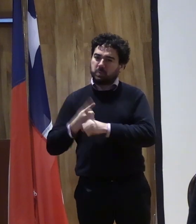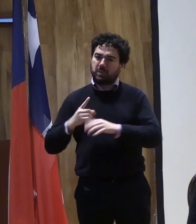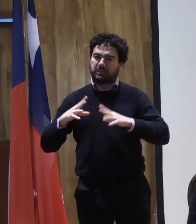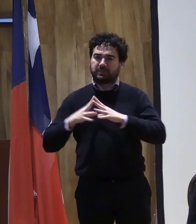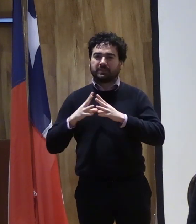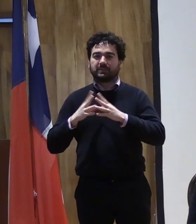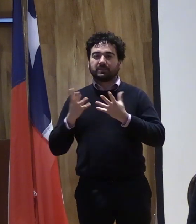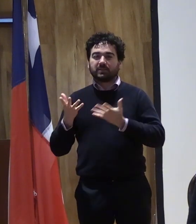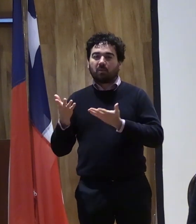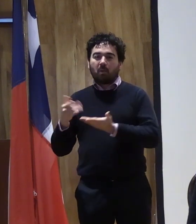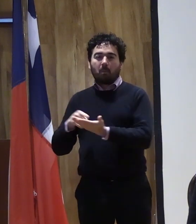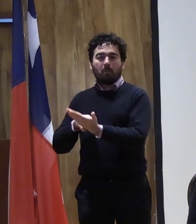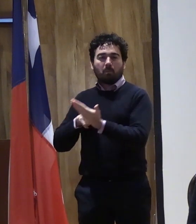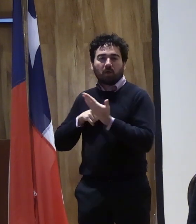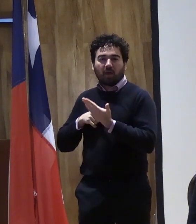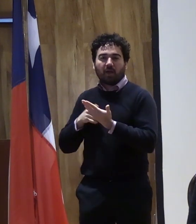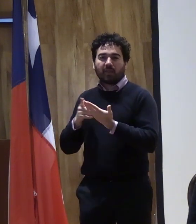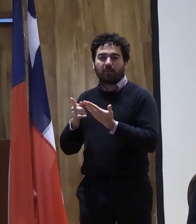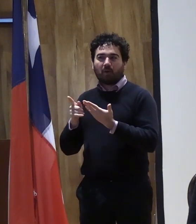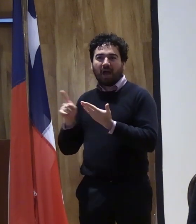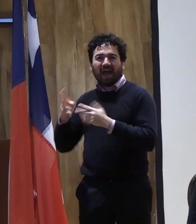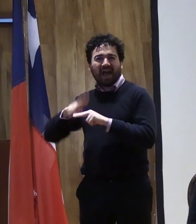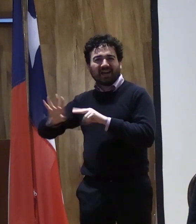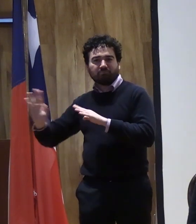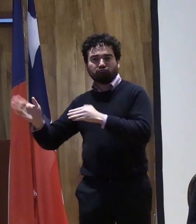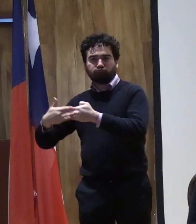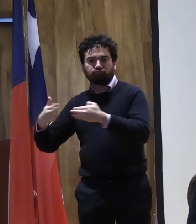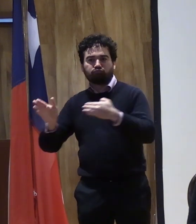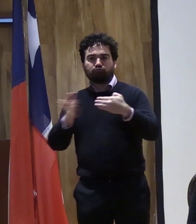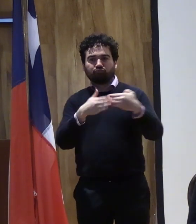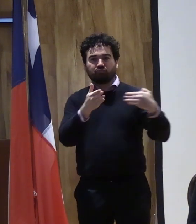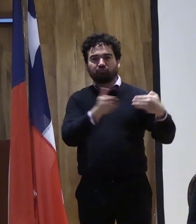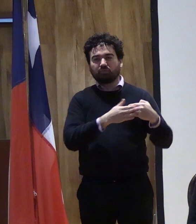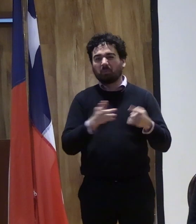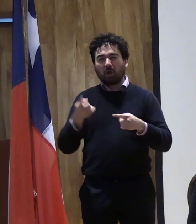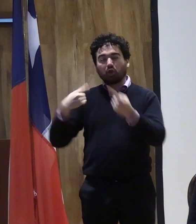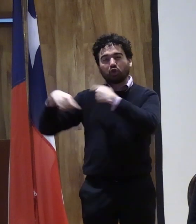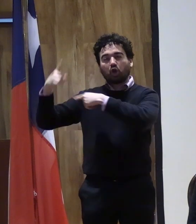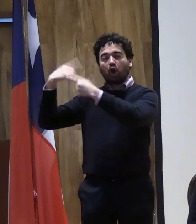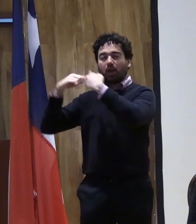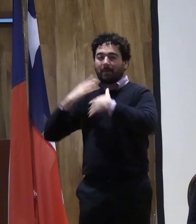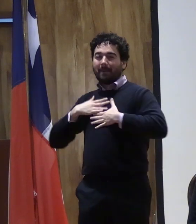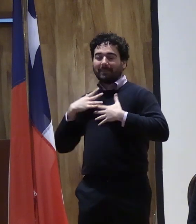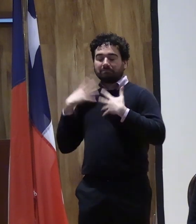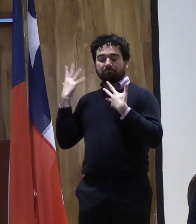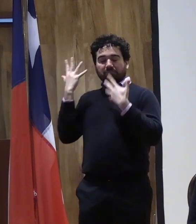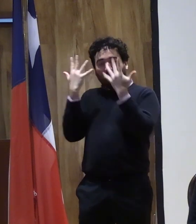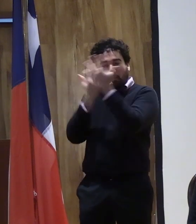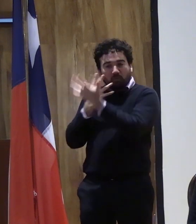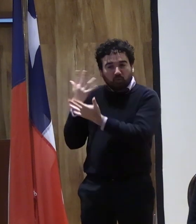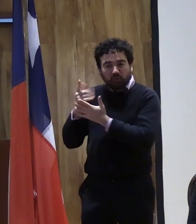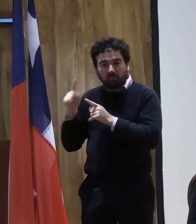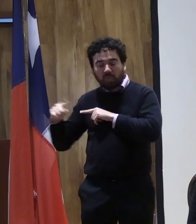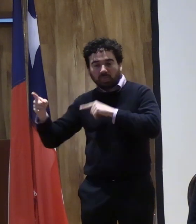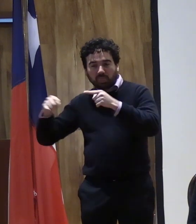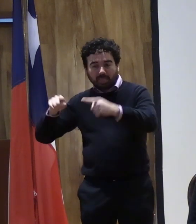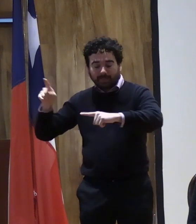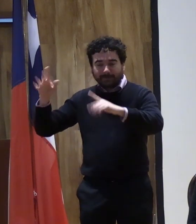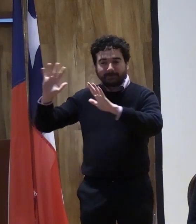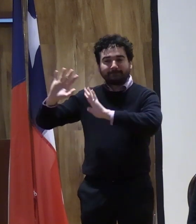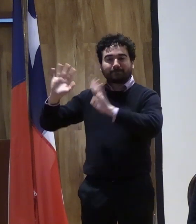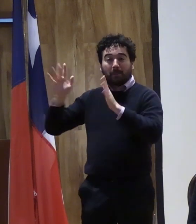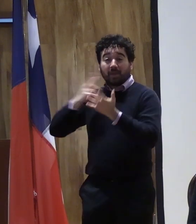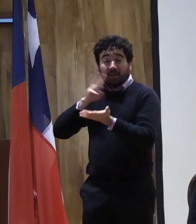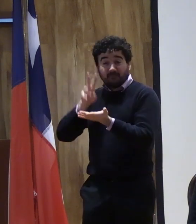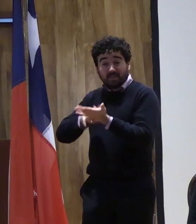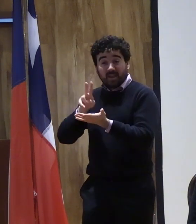haber, cerrado finalmente. La historia para mí es medio confusa, pero ciertamente era un farol